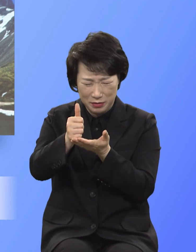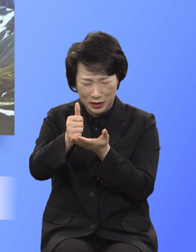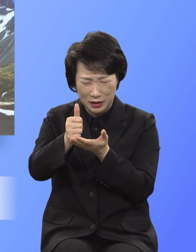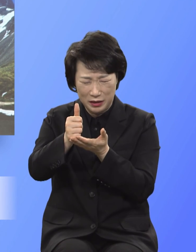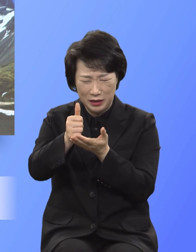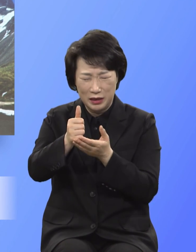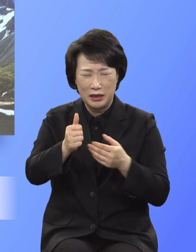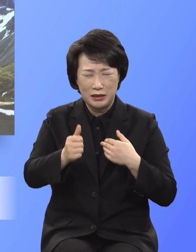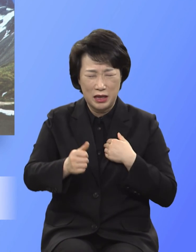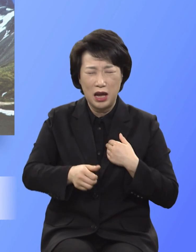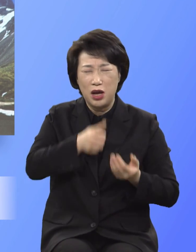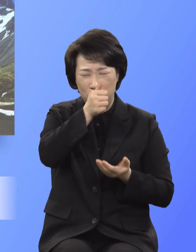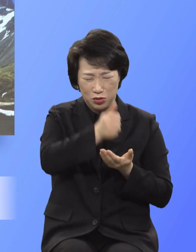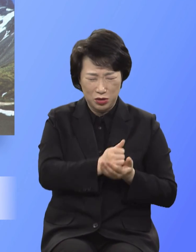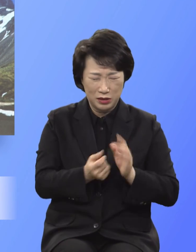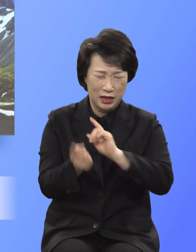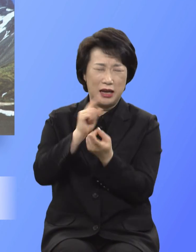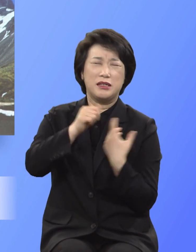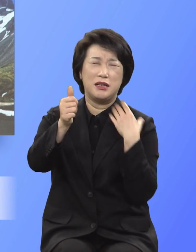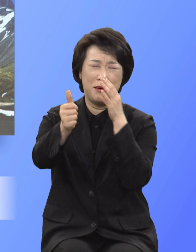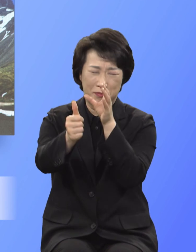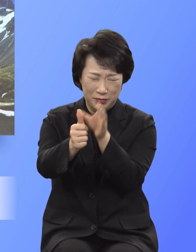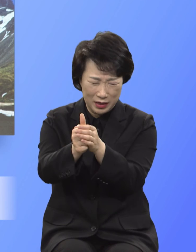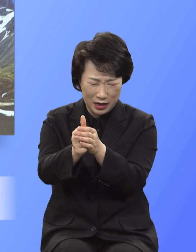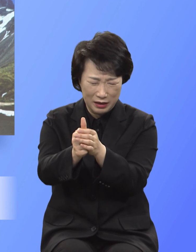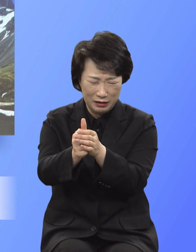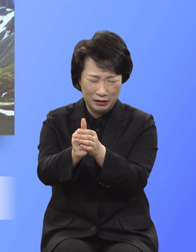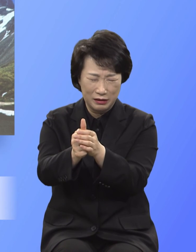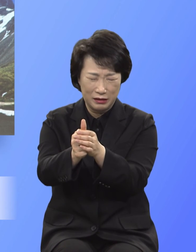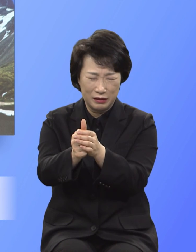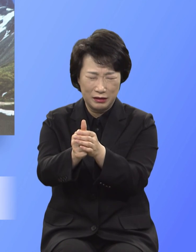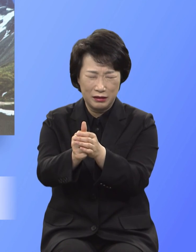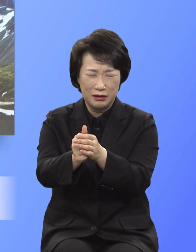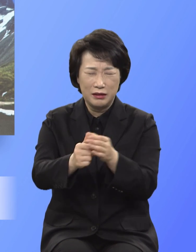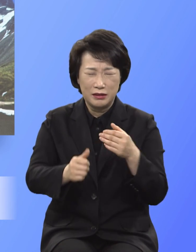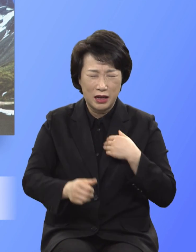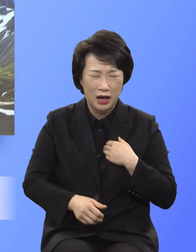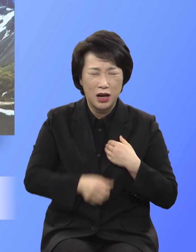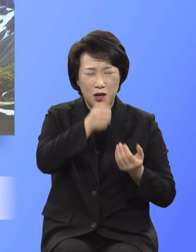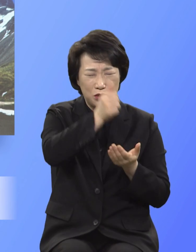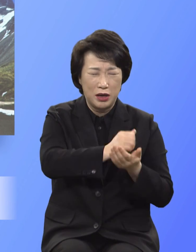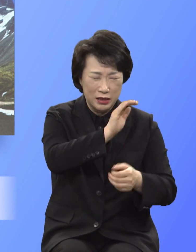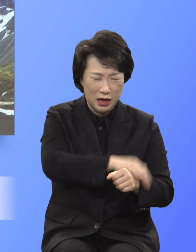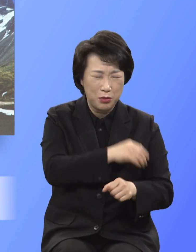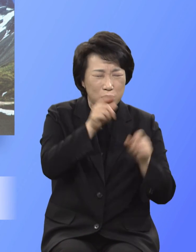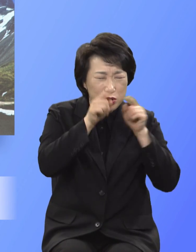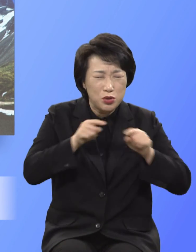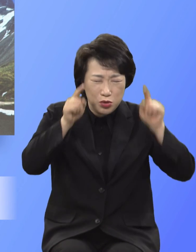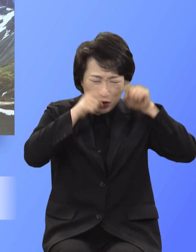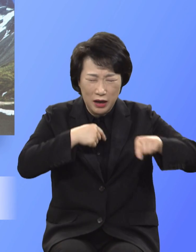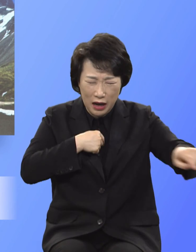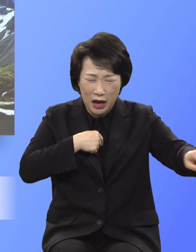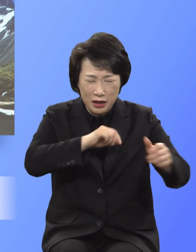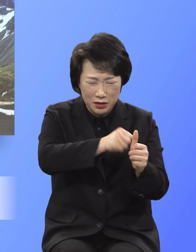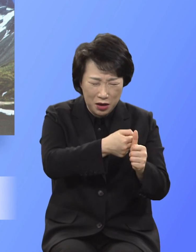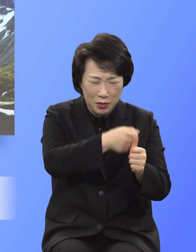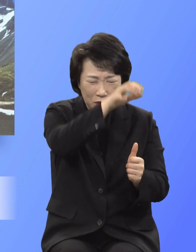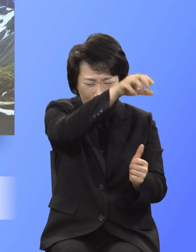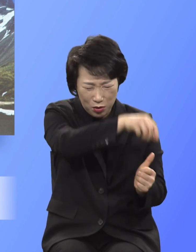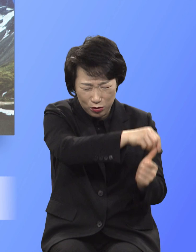예수께서 내 죄를 담당하시고 나 죄값으로 지옥의